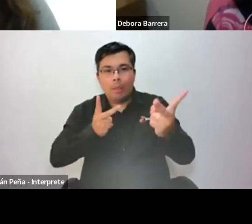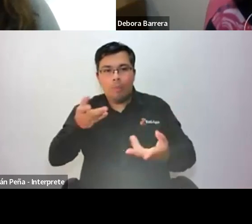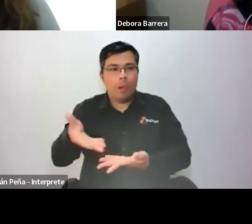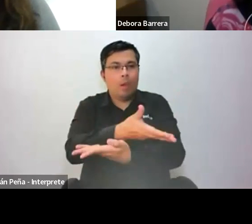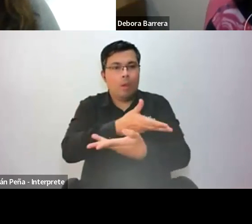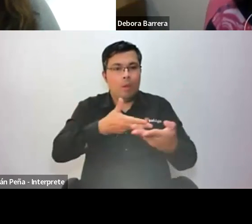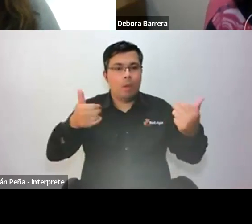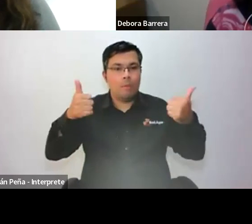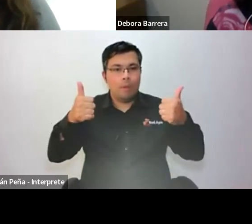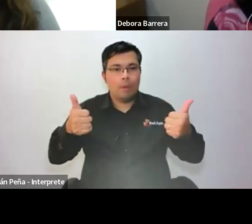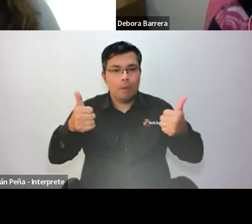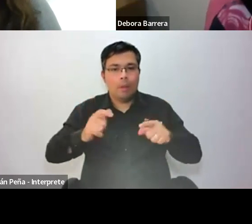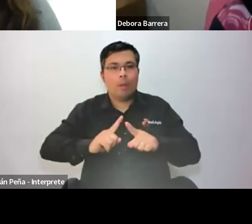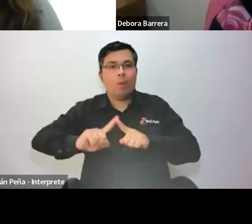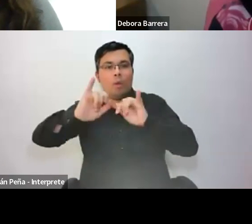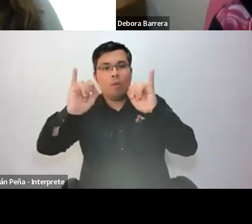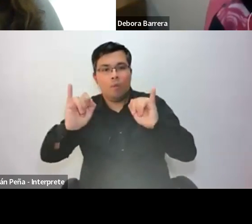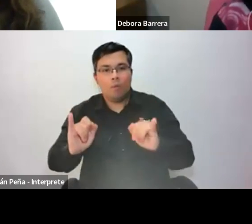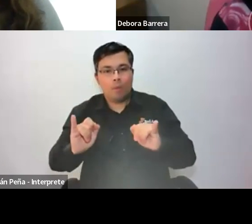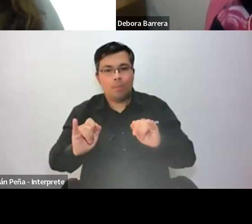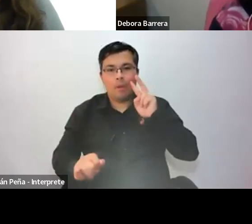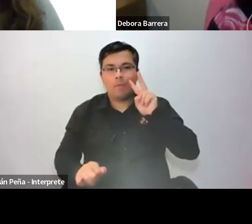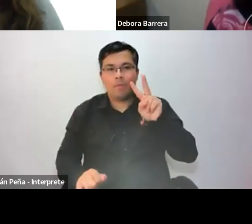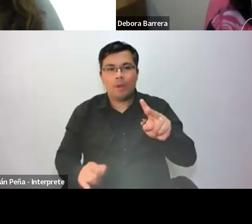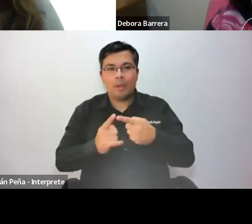de otra manera. Eso.